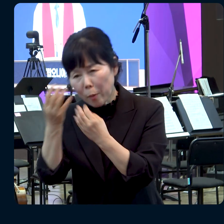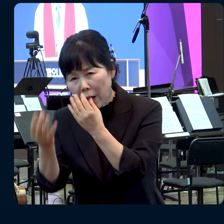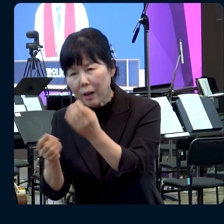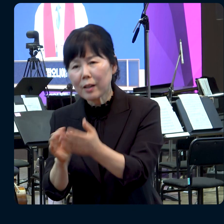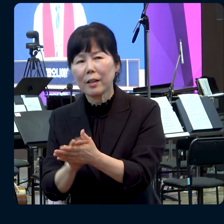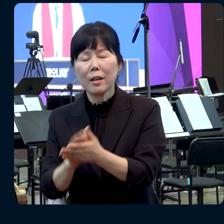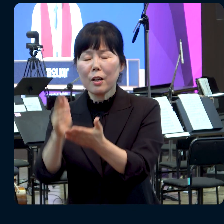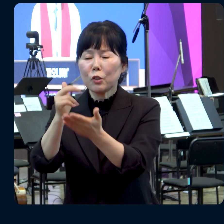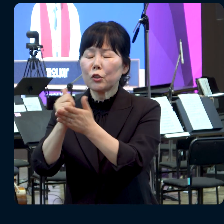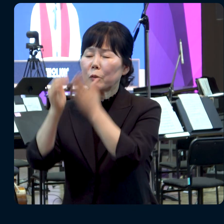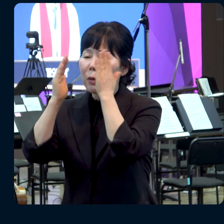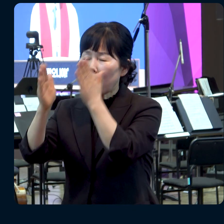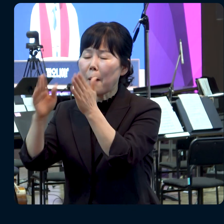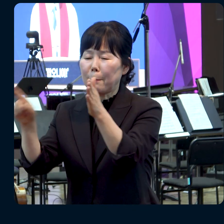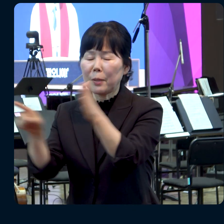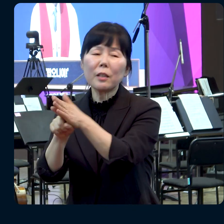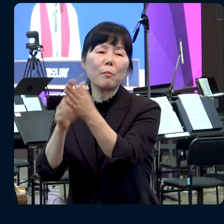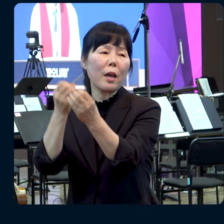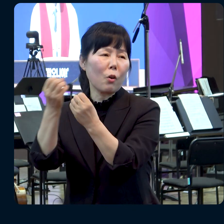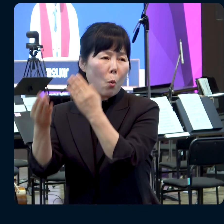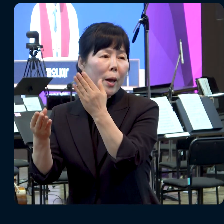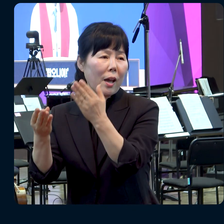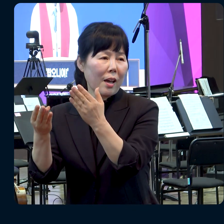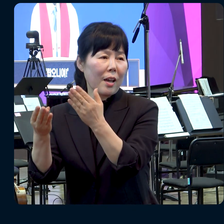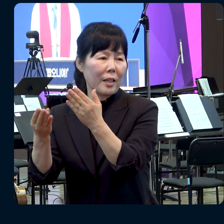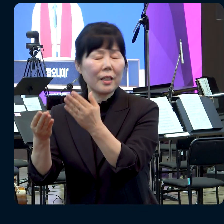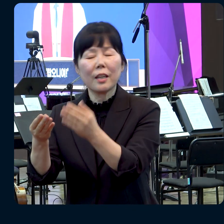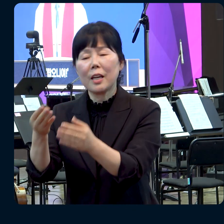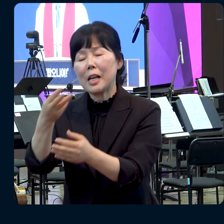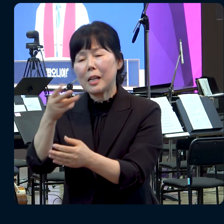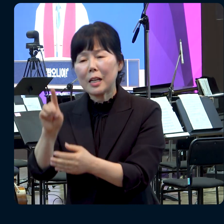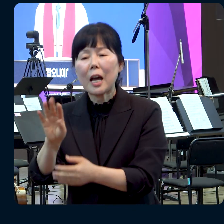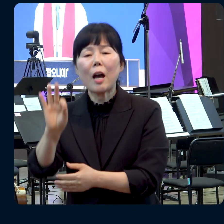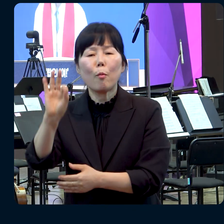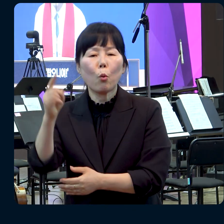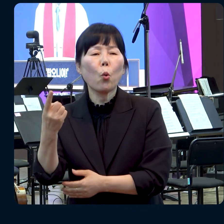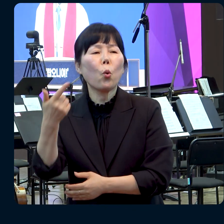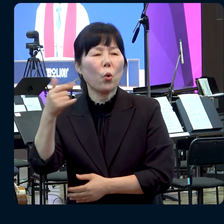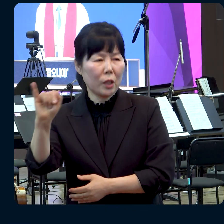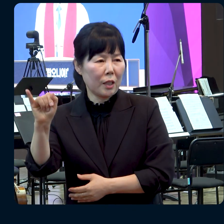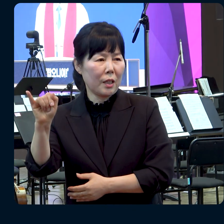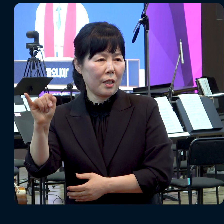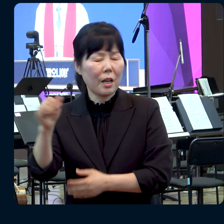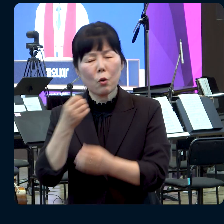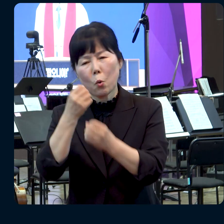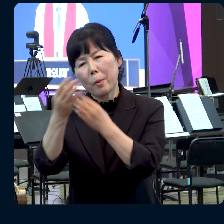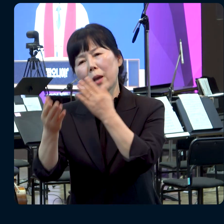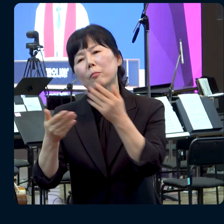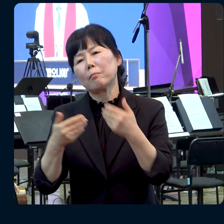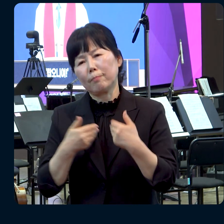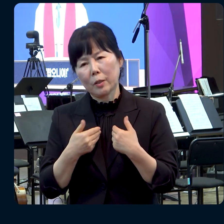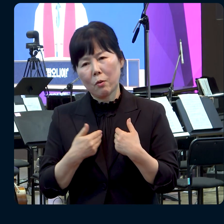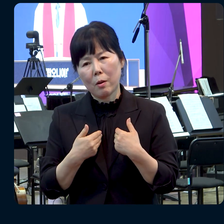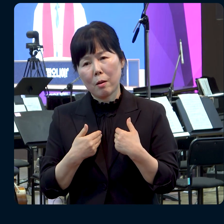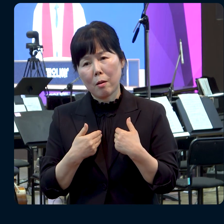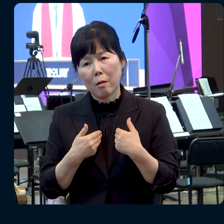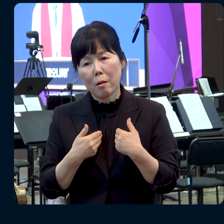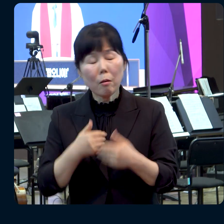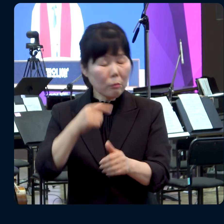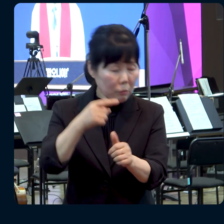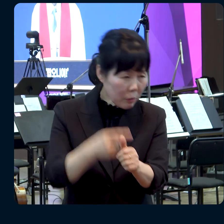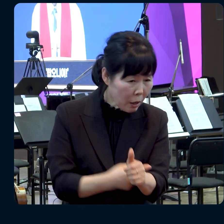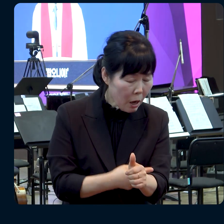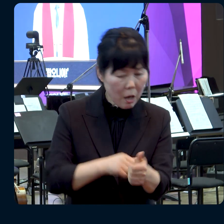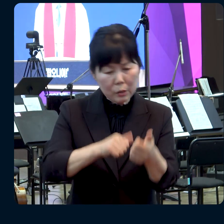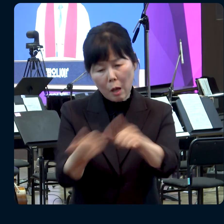우리 주님을 향한 우리의 믿음도 바로 라보니여, 바로 이 믿음이 되어야 할 줄로 믿습니다. 그래야